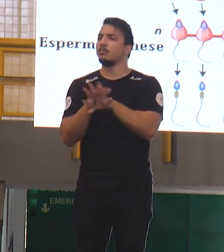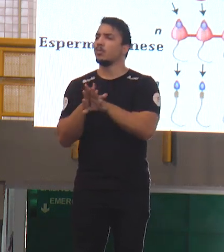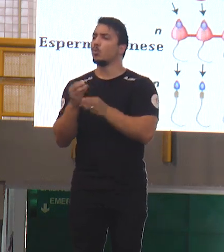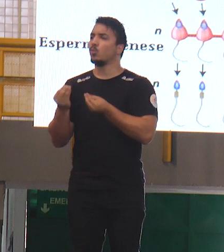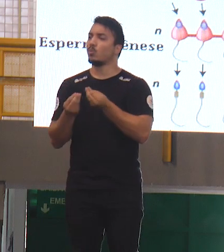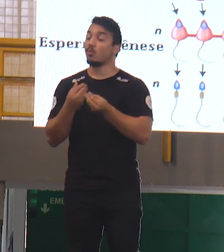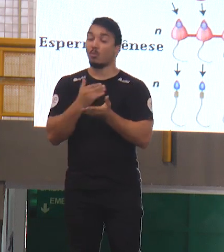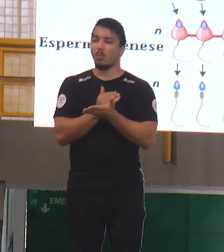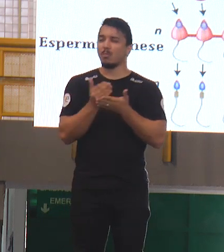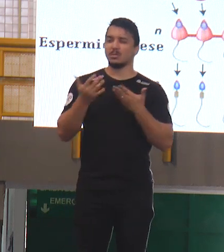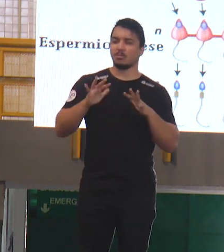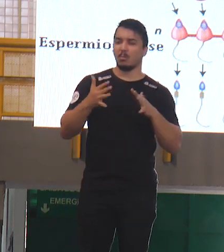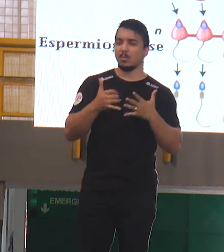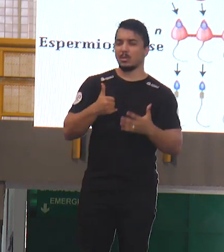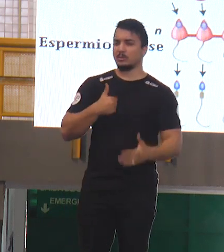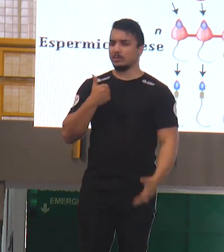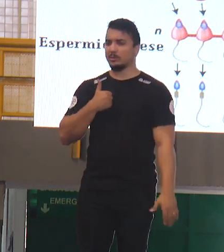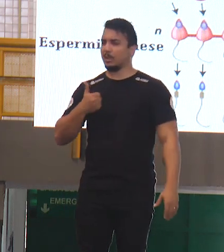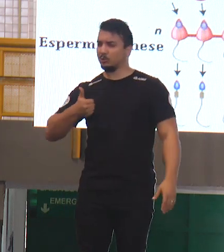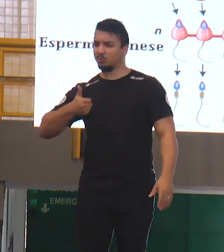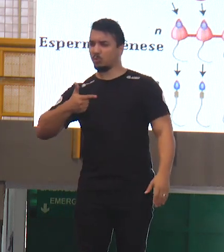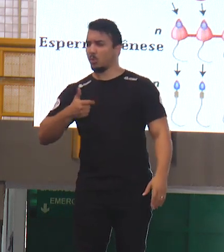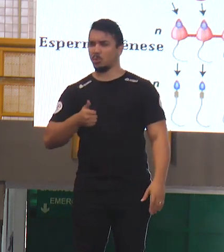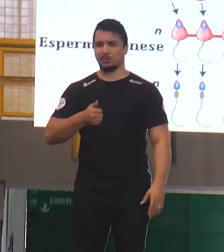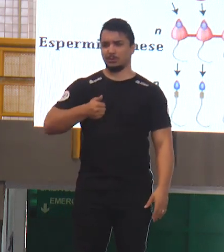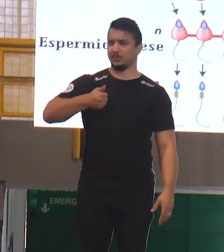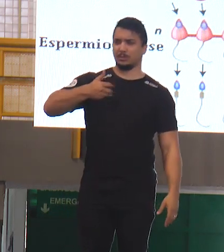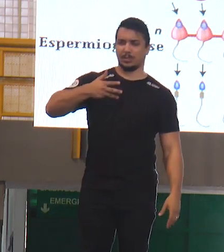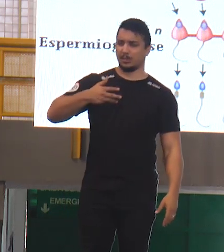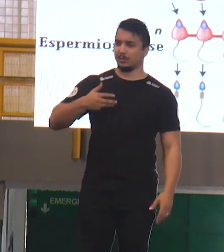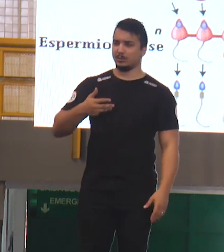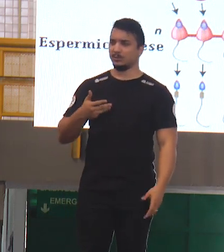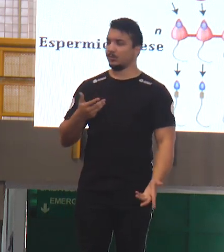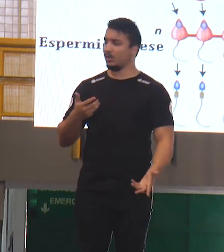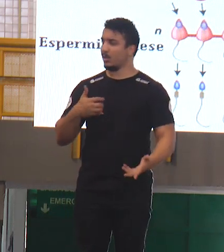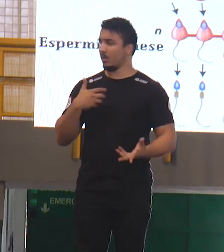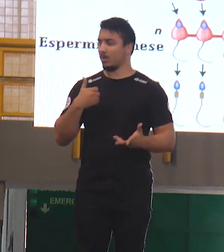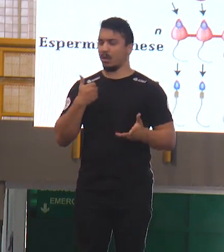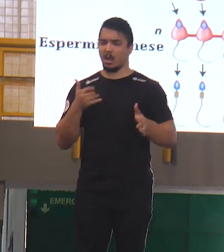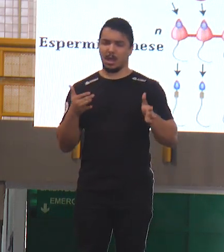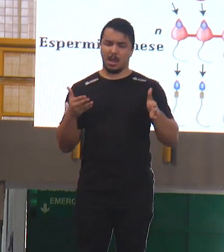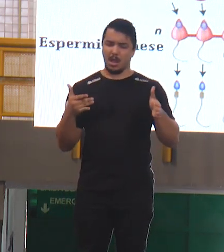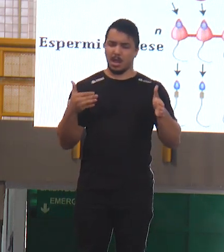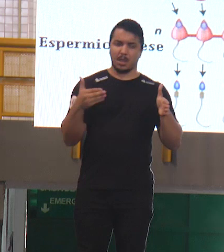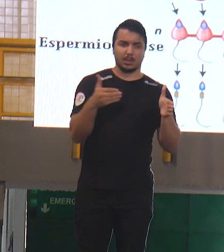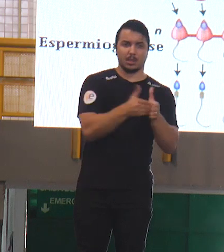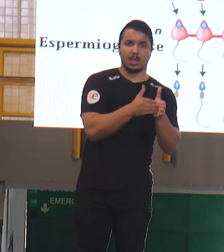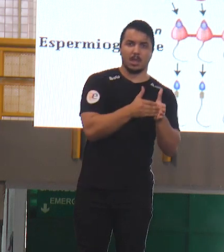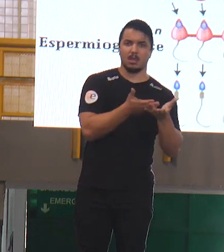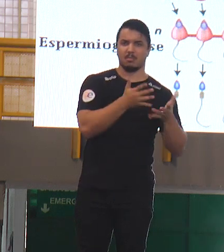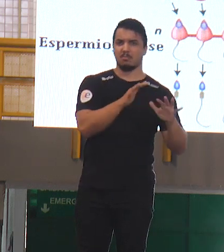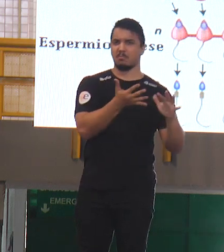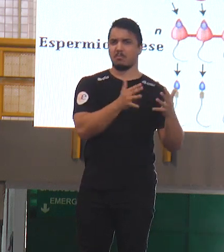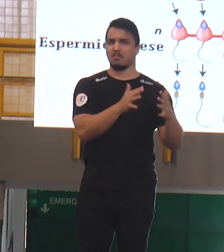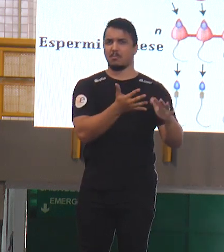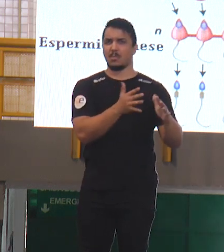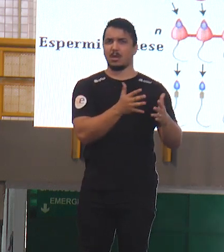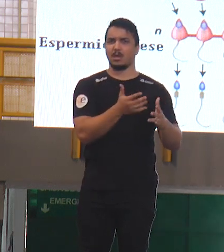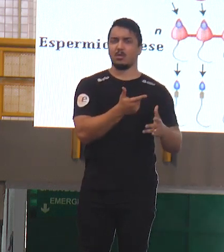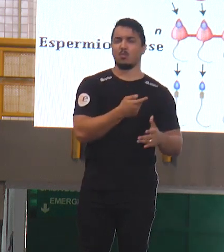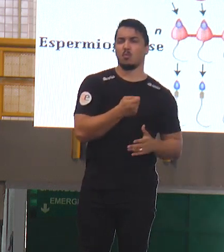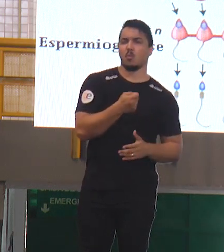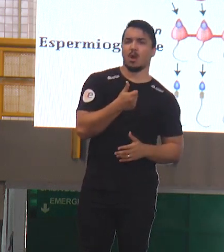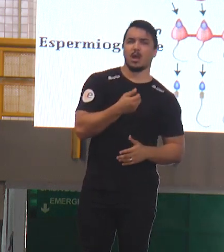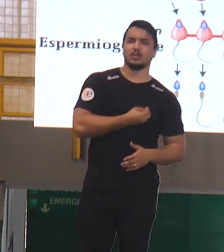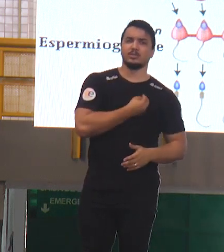na puberdade masculina e ela vai terminar praticamente no final